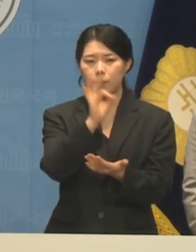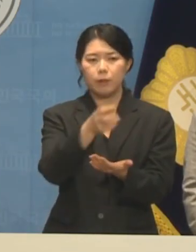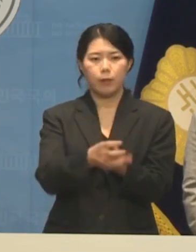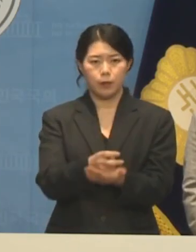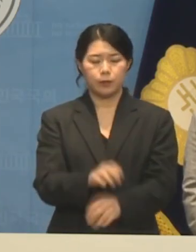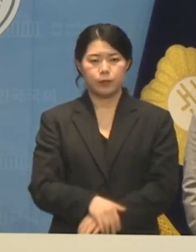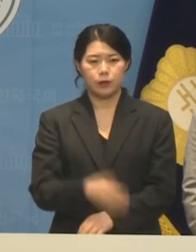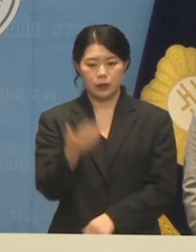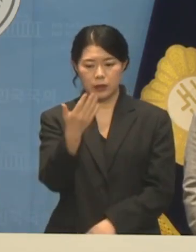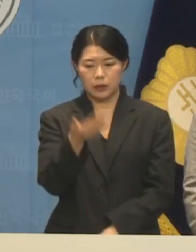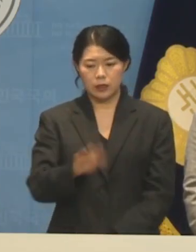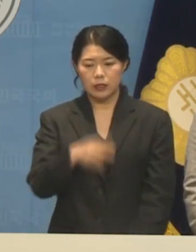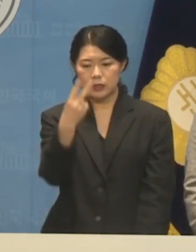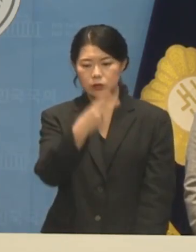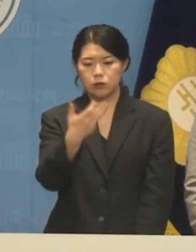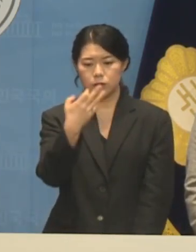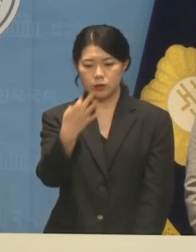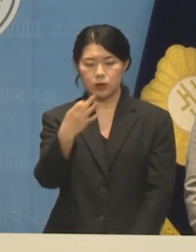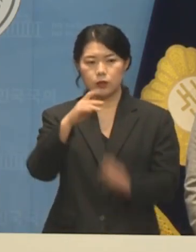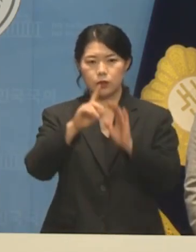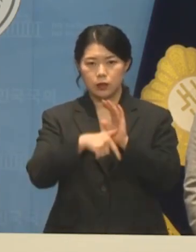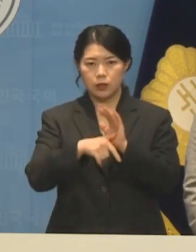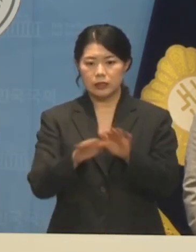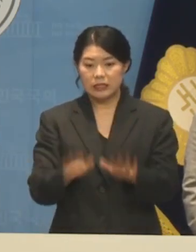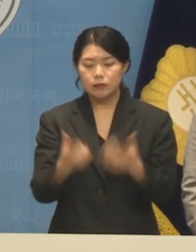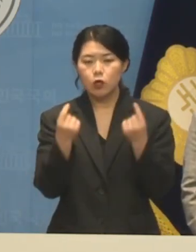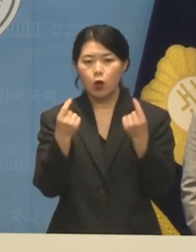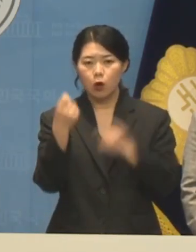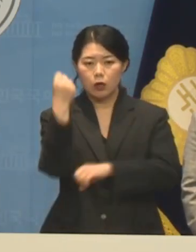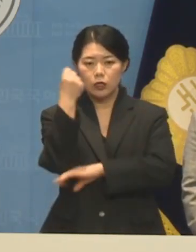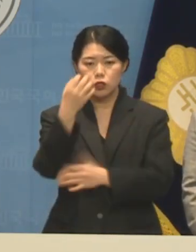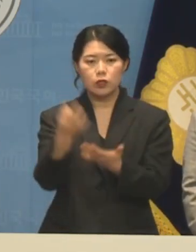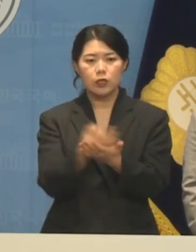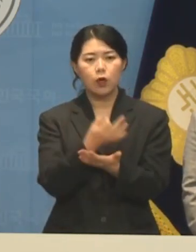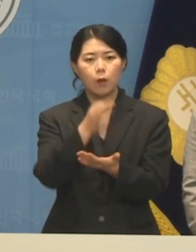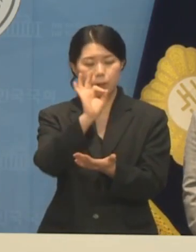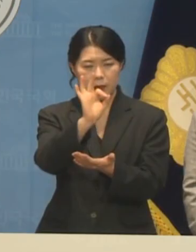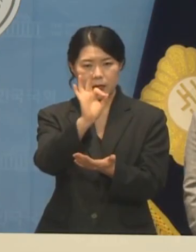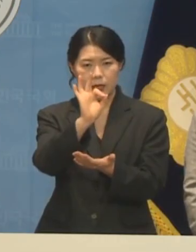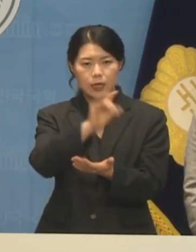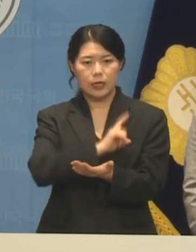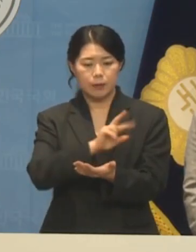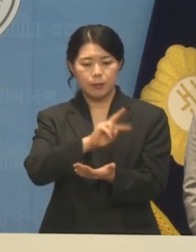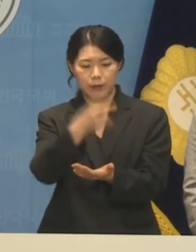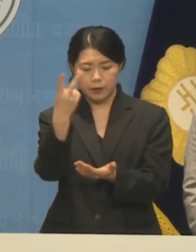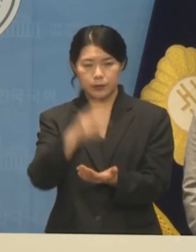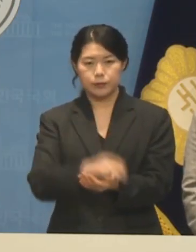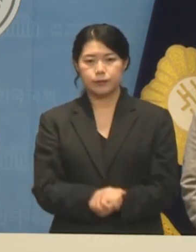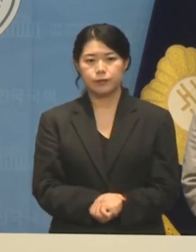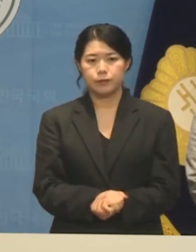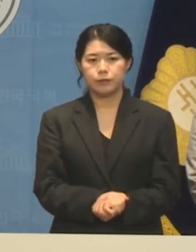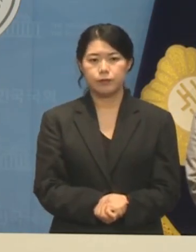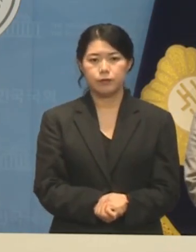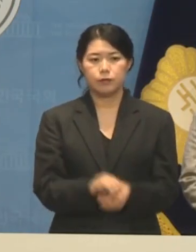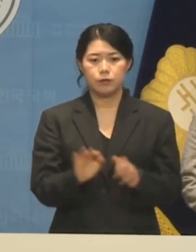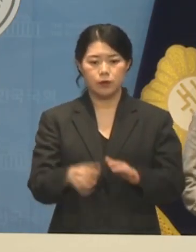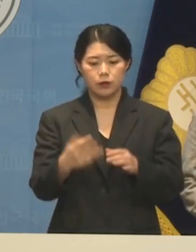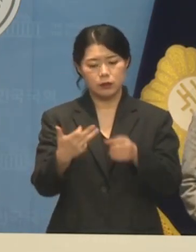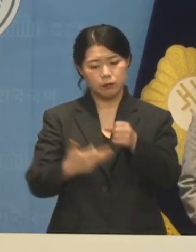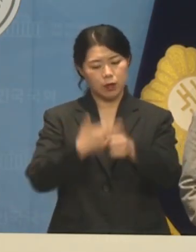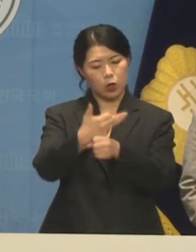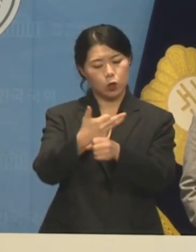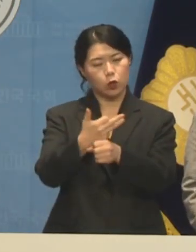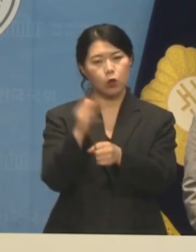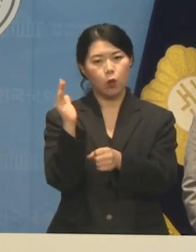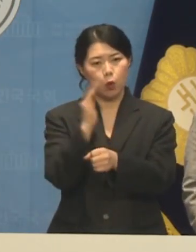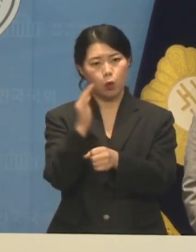되었고요. 2014년에 지금과 같은 기준인건비라는 명칭을 변경해서 지금까지 약 18년간